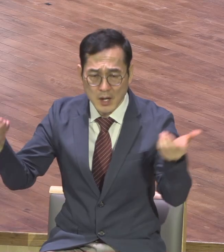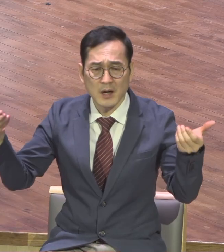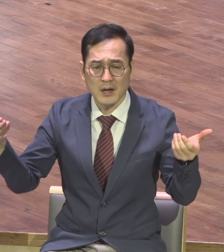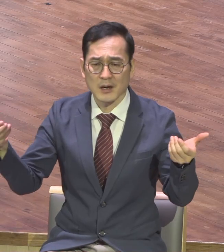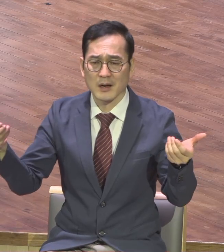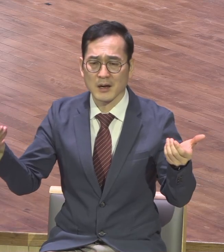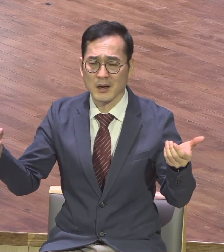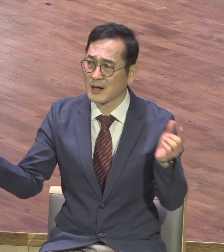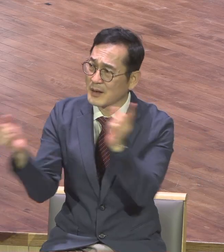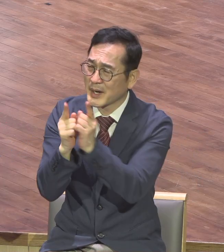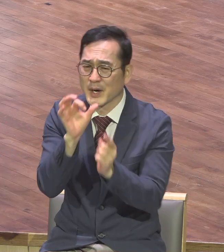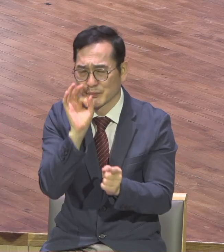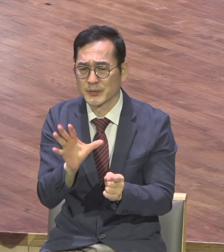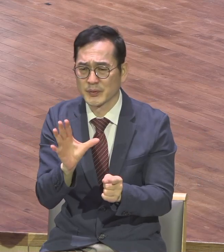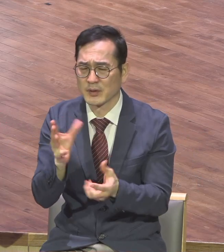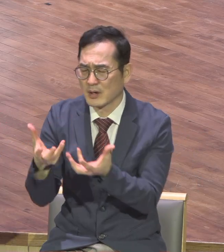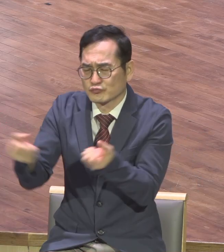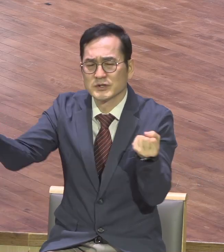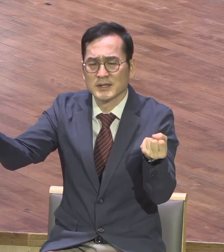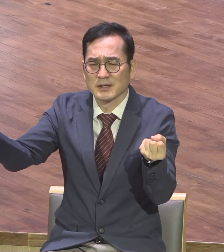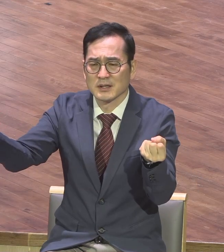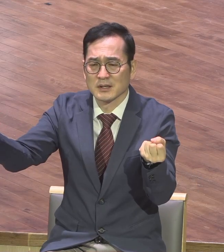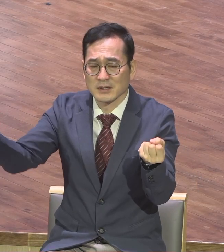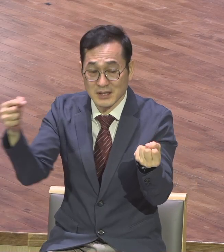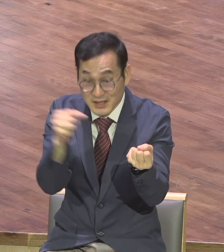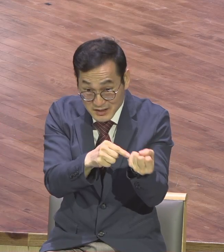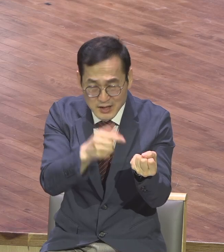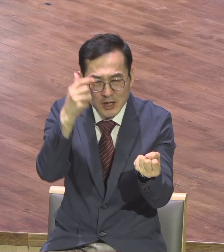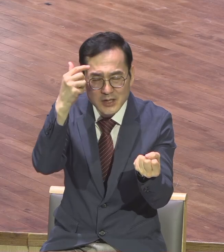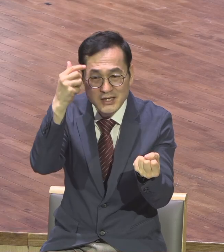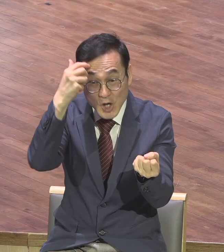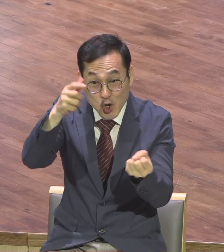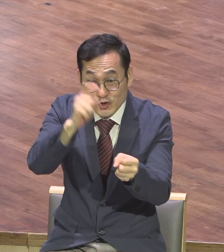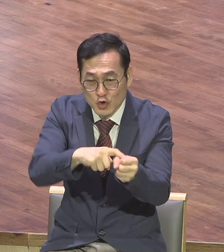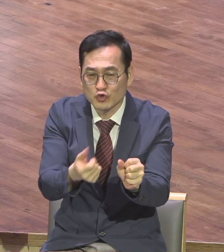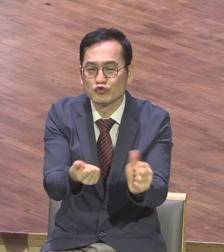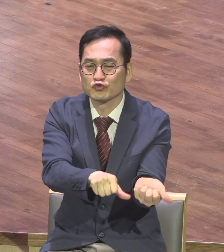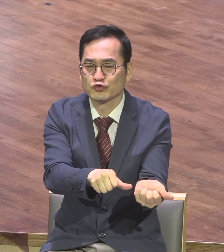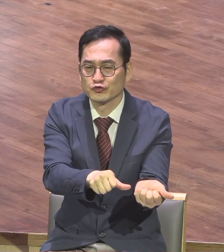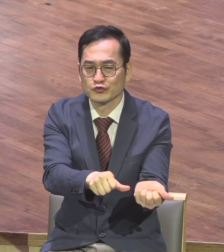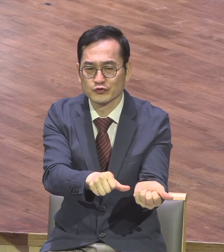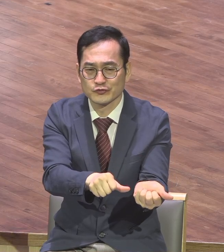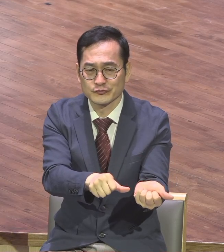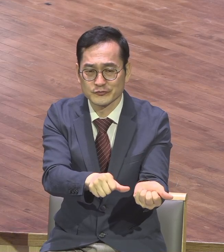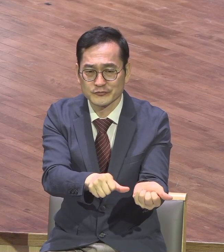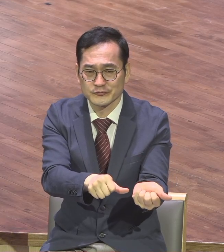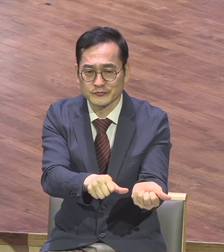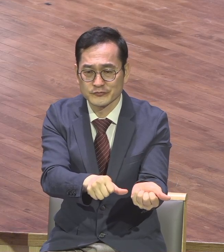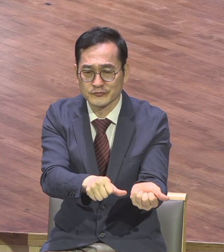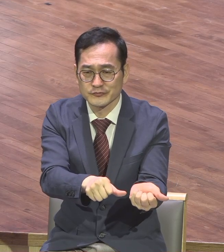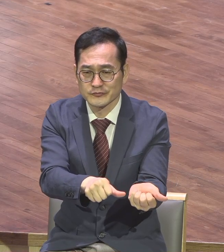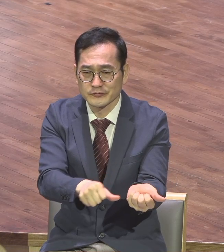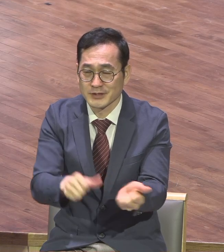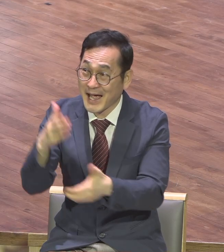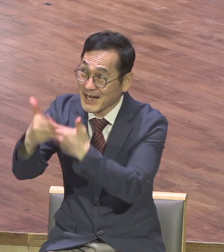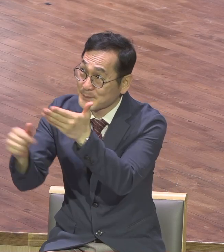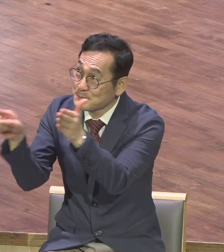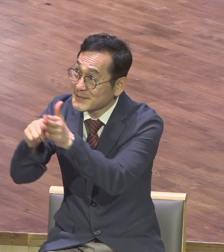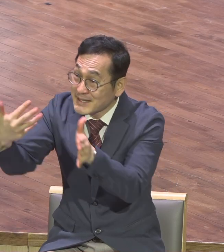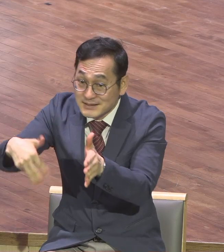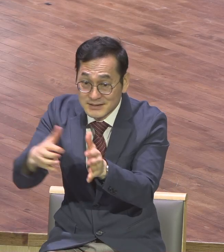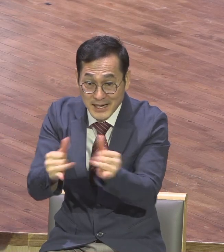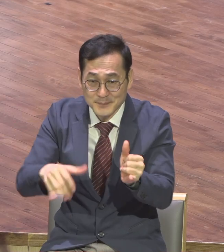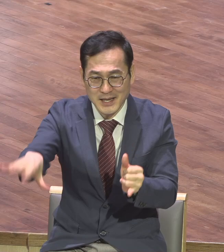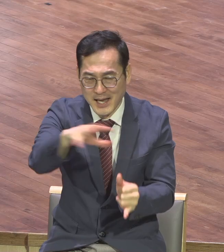이렇게 하나님과 분리된 것을 영적으로 죽어 있는 상태라. 불신자들은 다 죽은 상태예요. 좀 멀쩡한